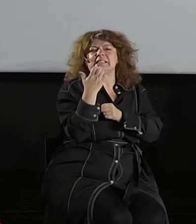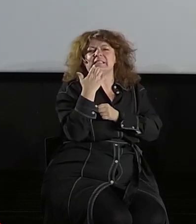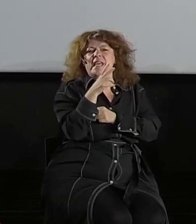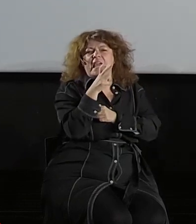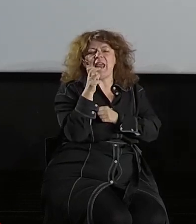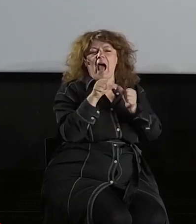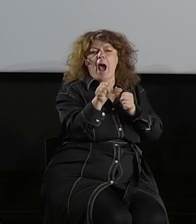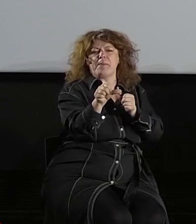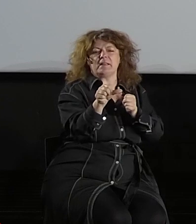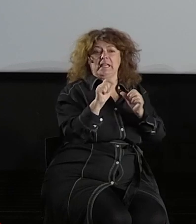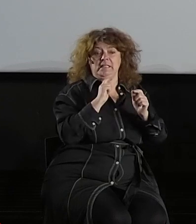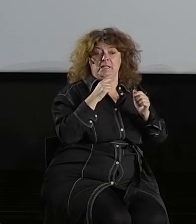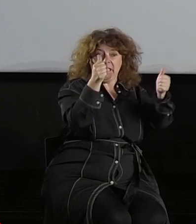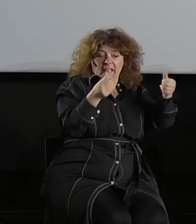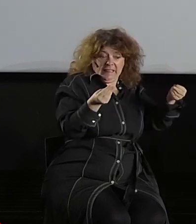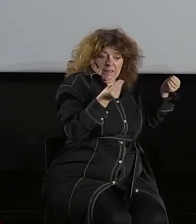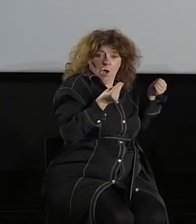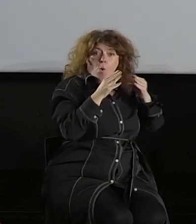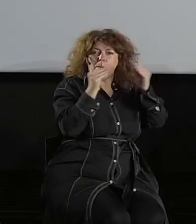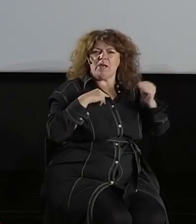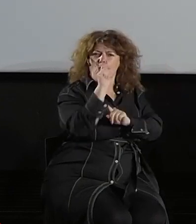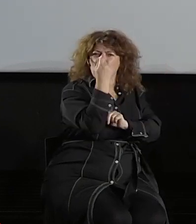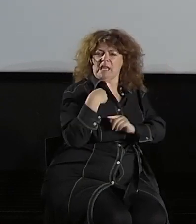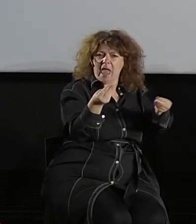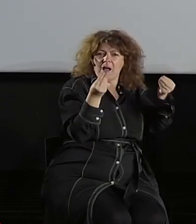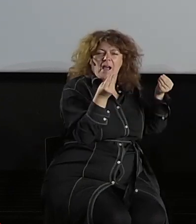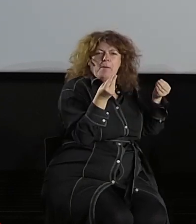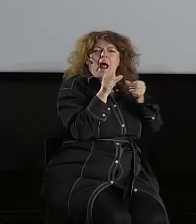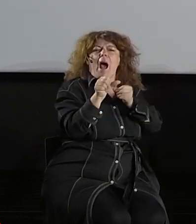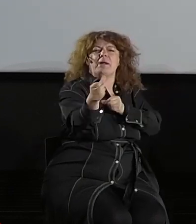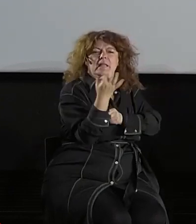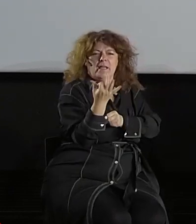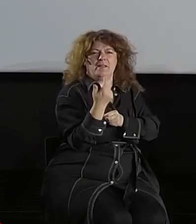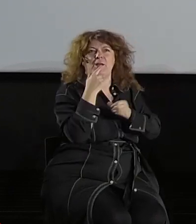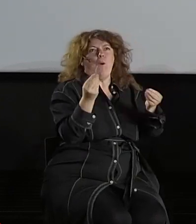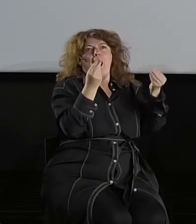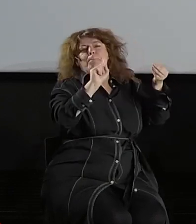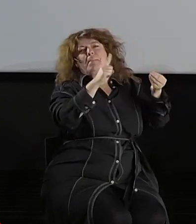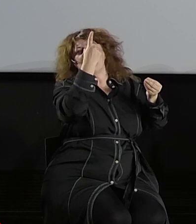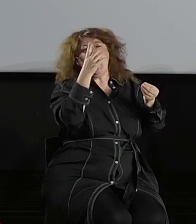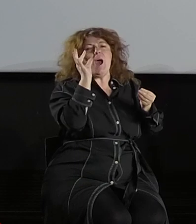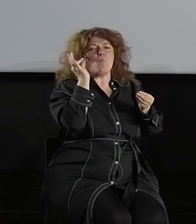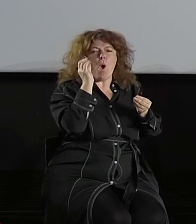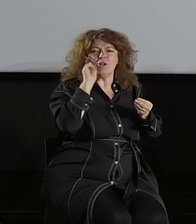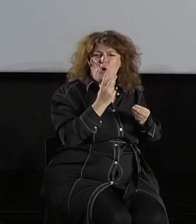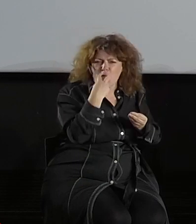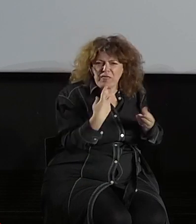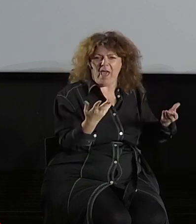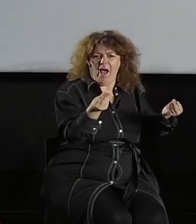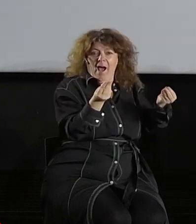partir de que consigue ese título universitario no y de que es conocida como esa primera mujer sordociega entonces eh Aunque